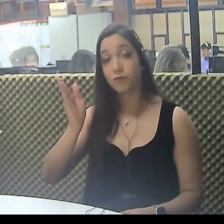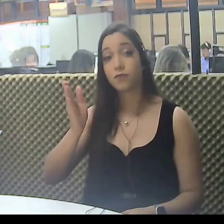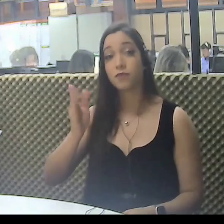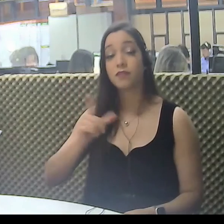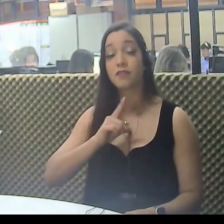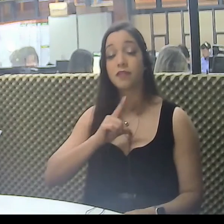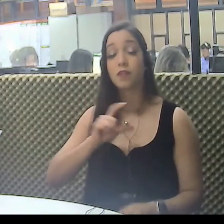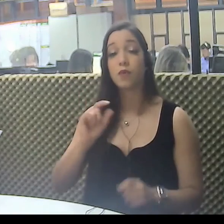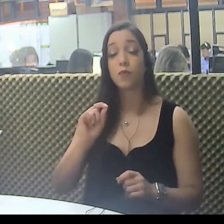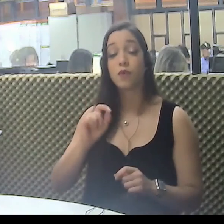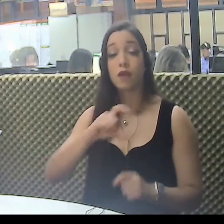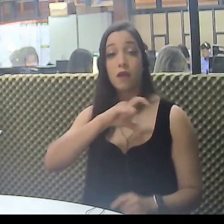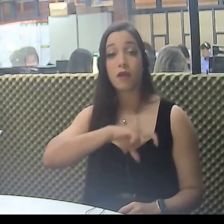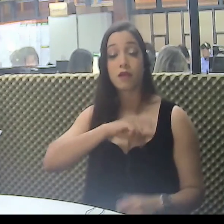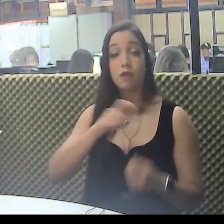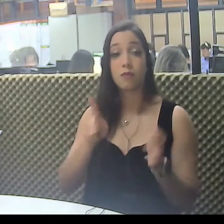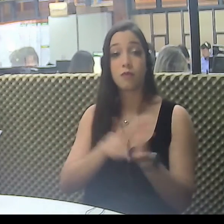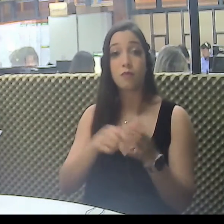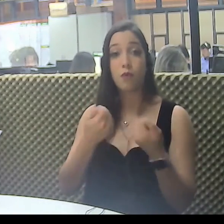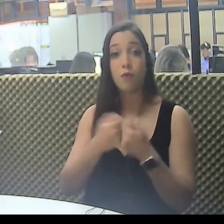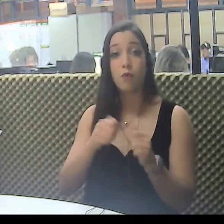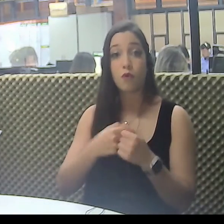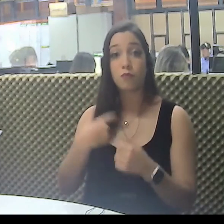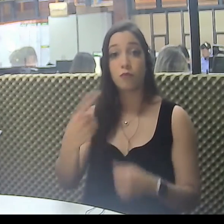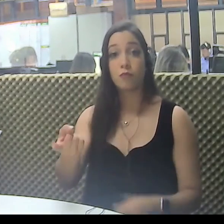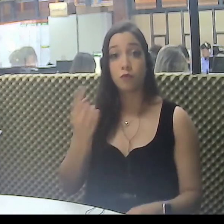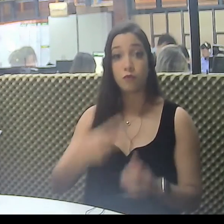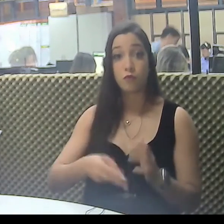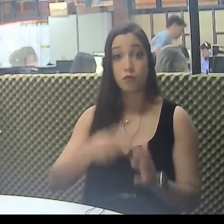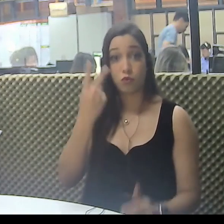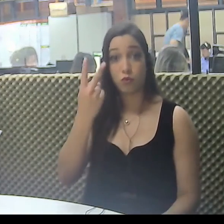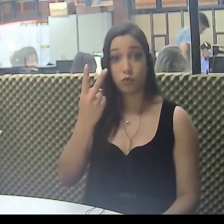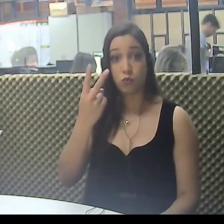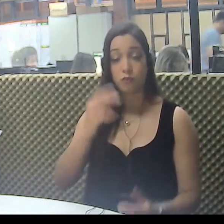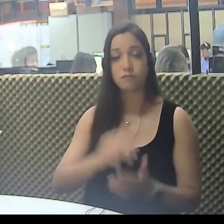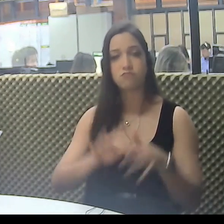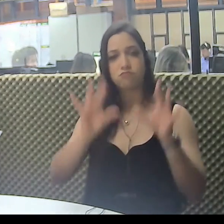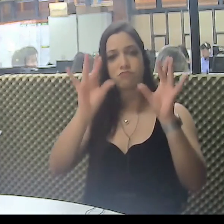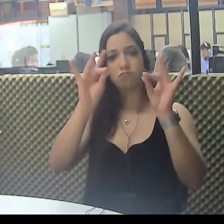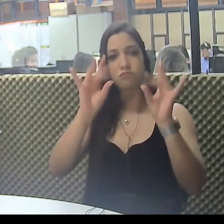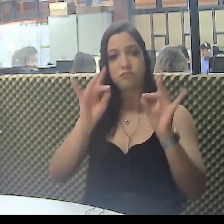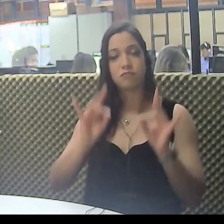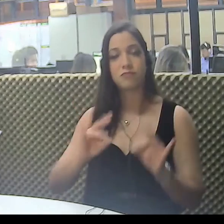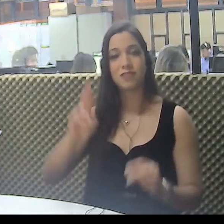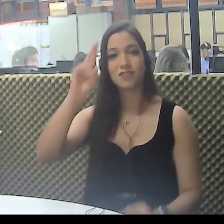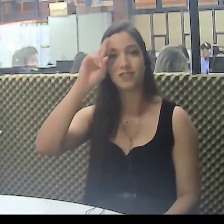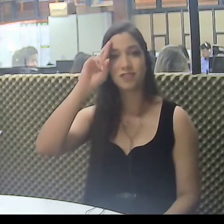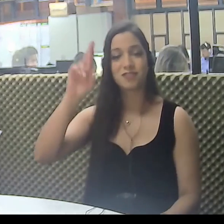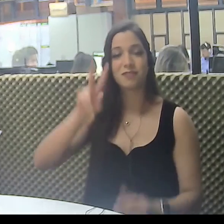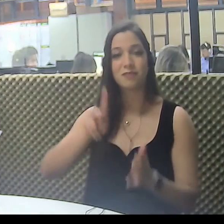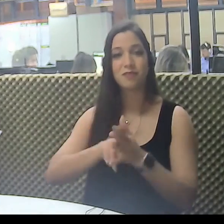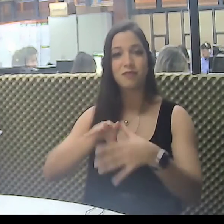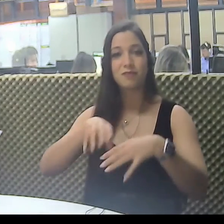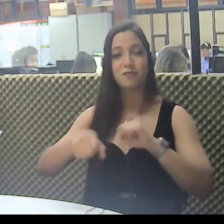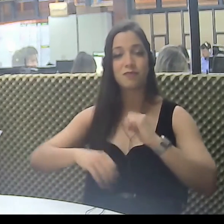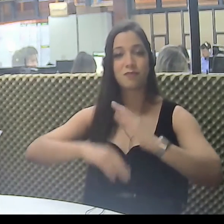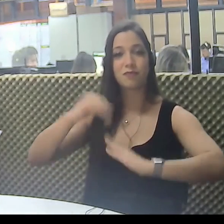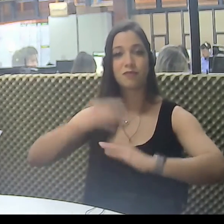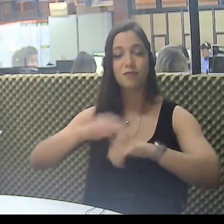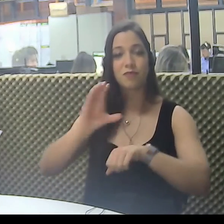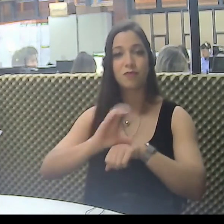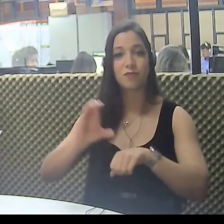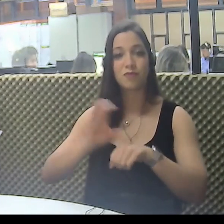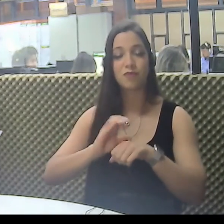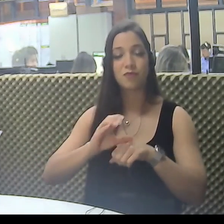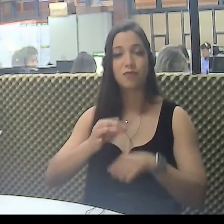terá reembolso da passagem do transporte coletivo. Quem traz mais detalhes é a diretora de Formação Profissional e Geração de